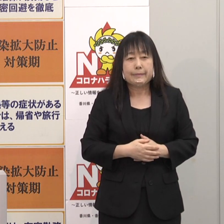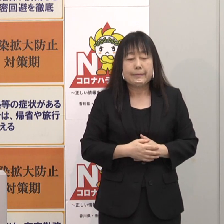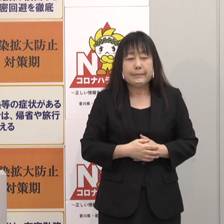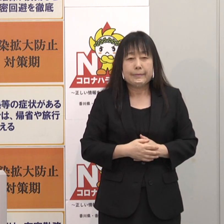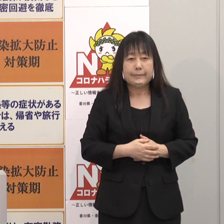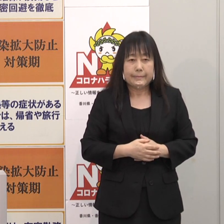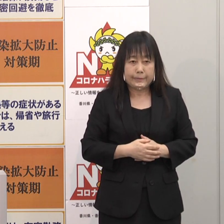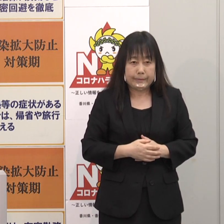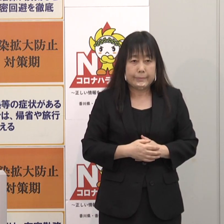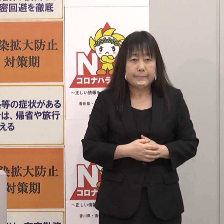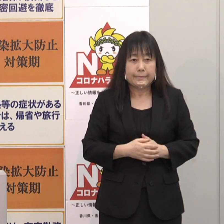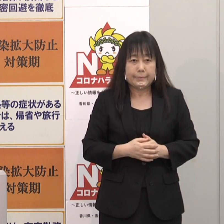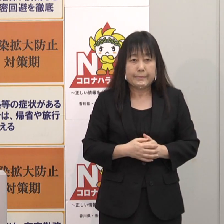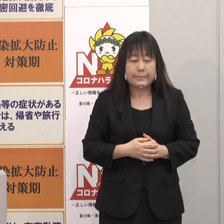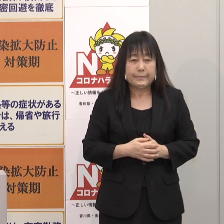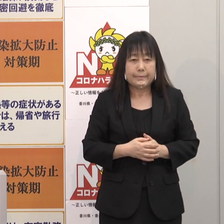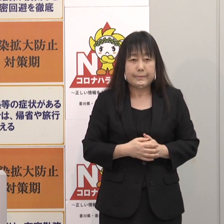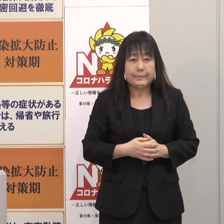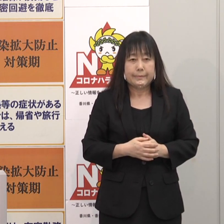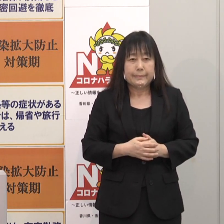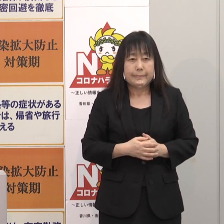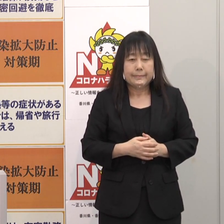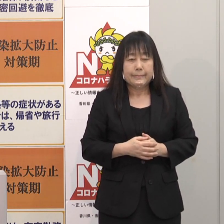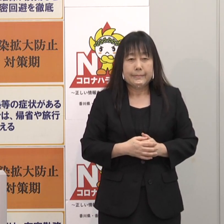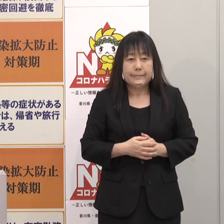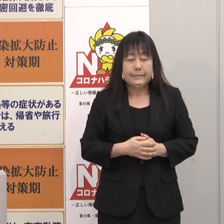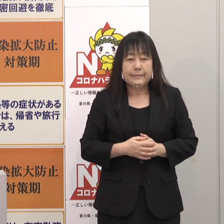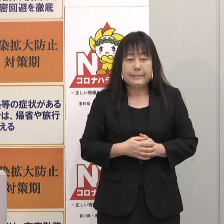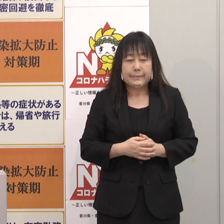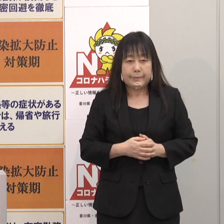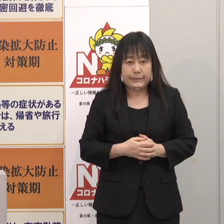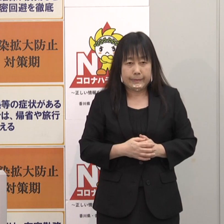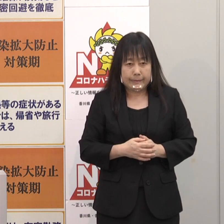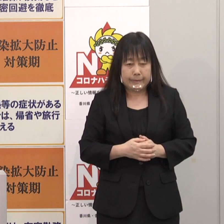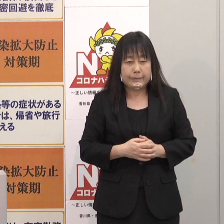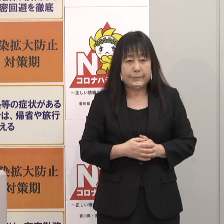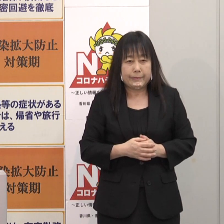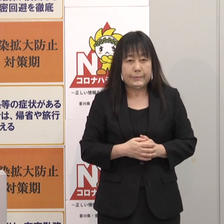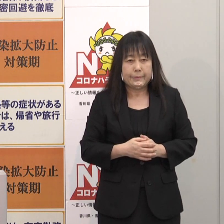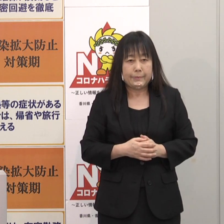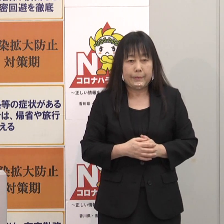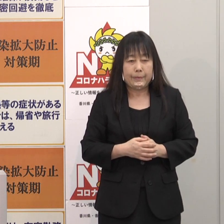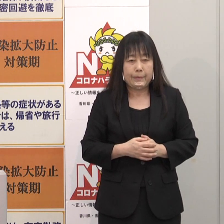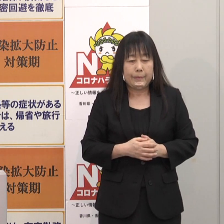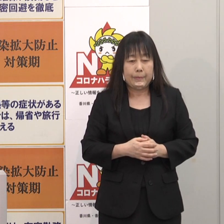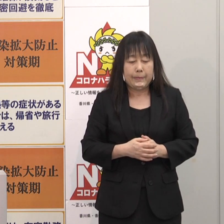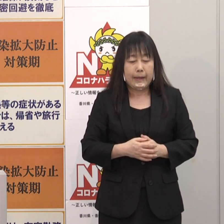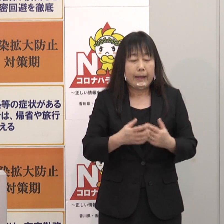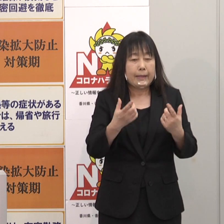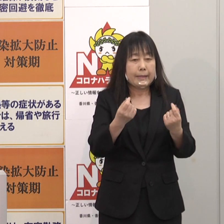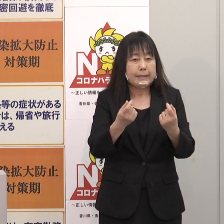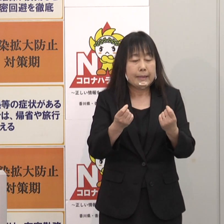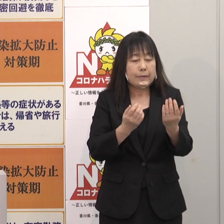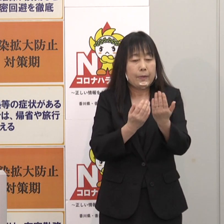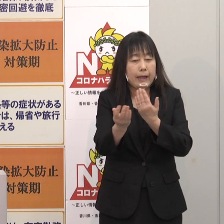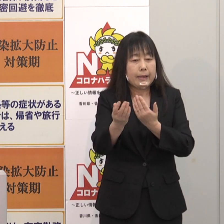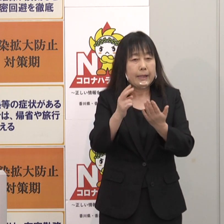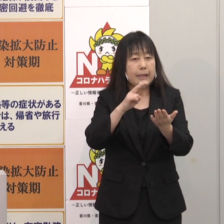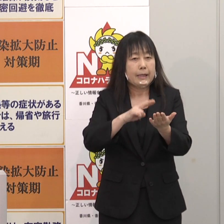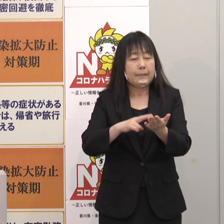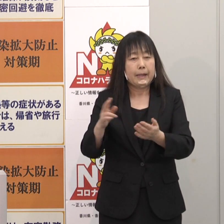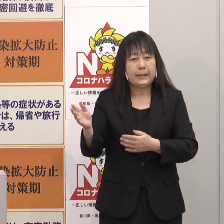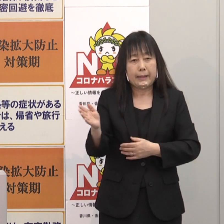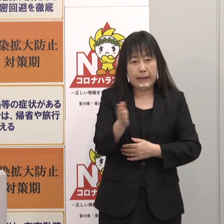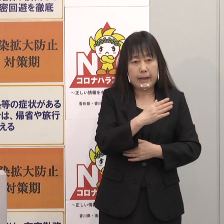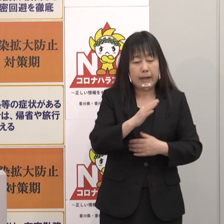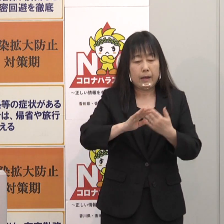今後その検討が本決まりになればですね、他の市町でも接種が